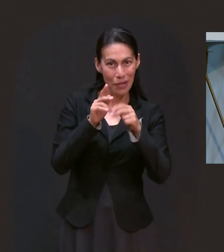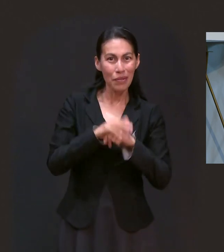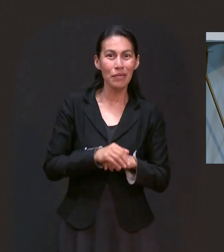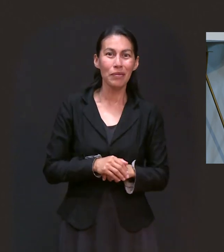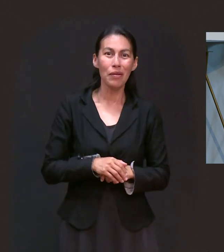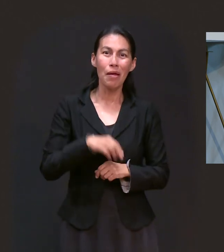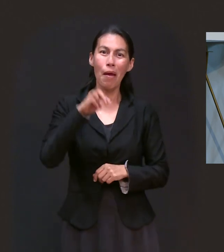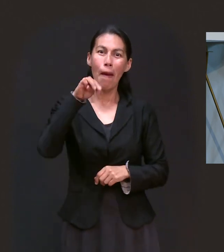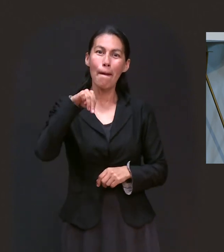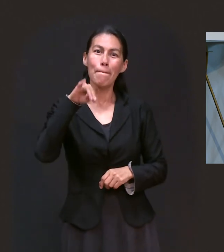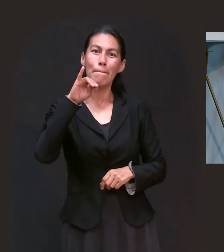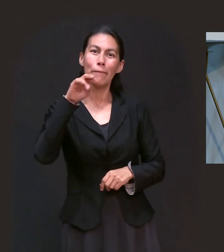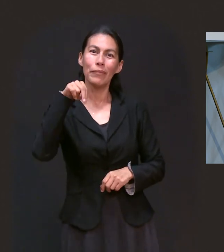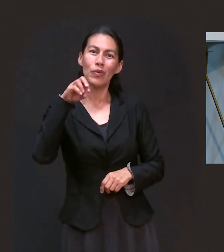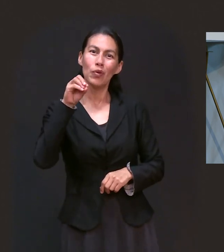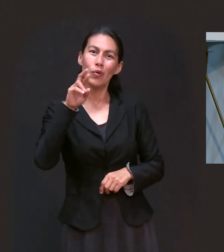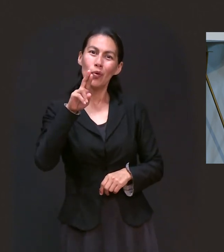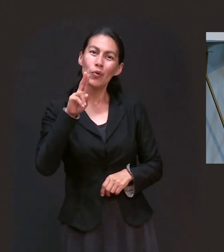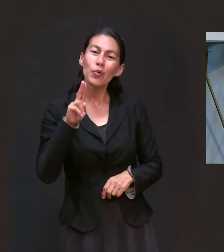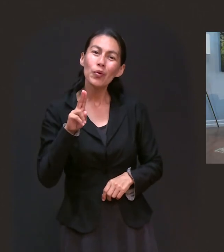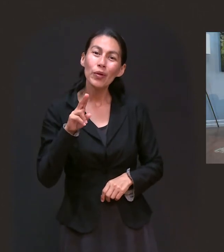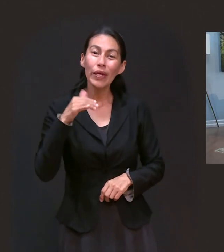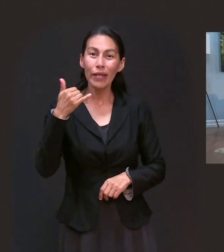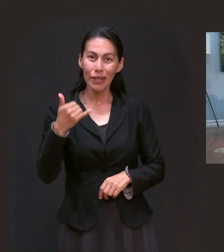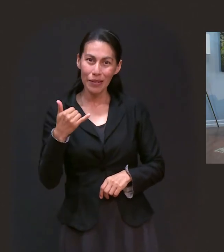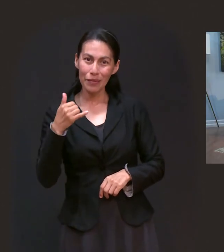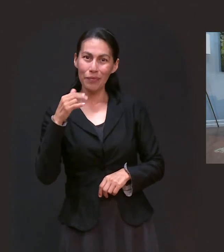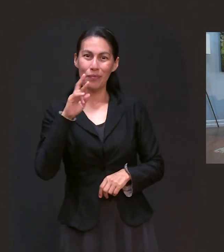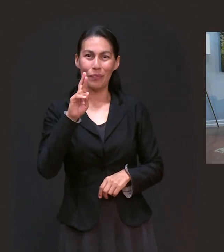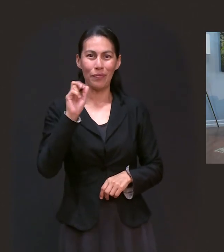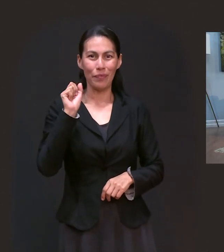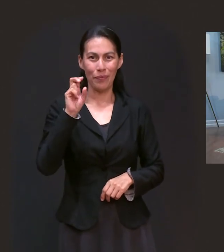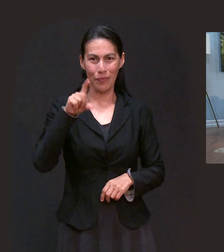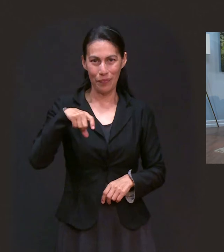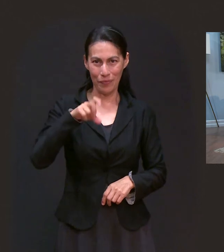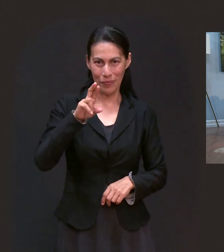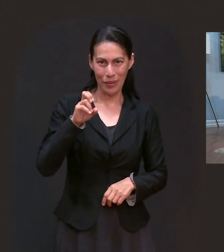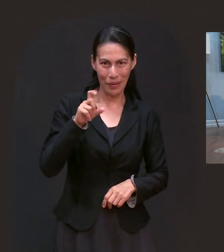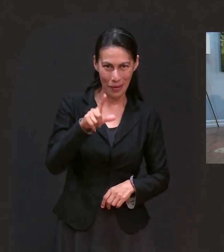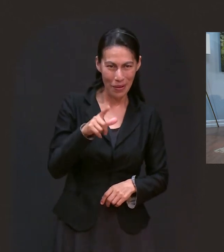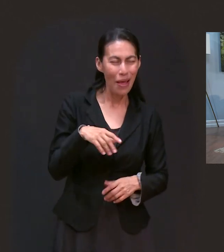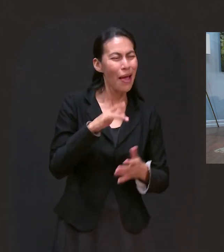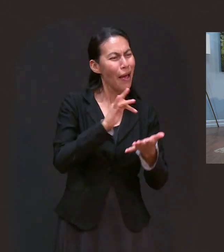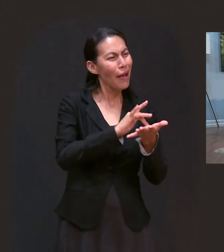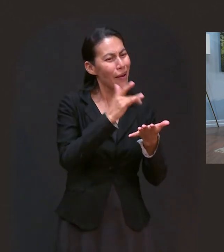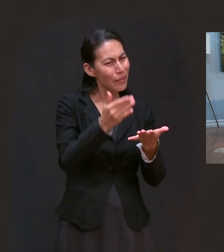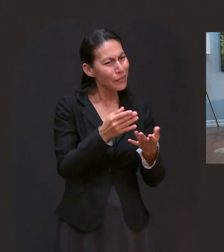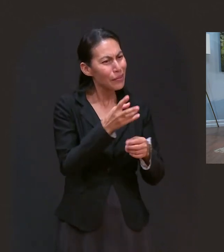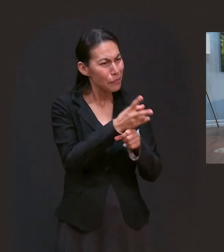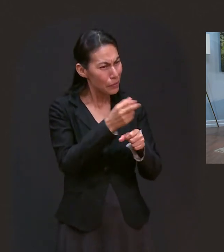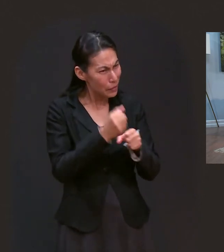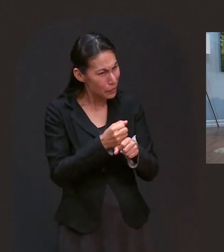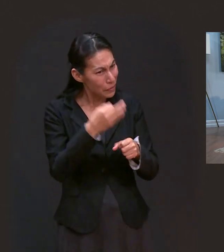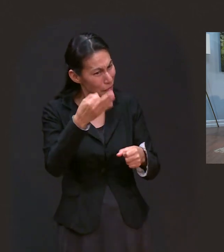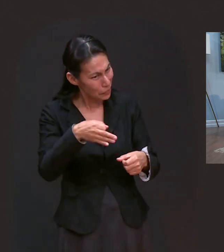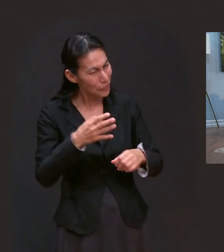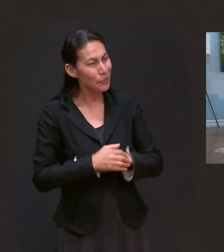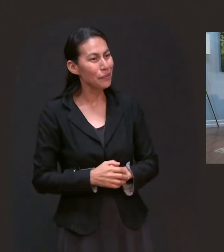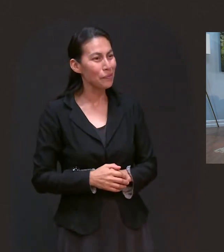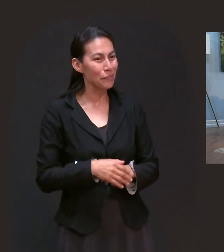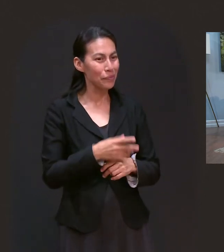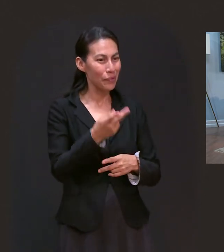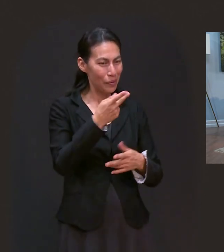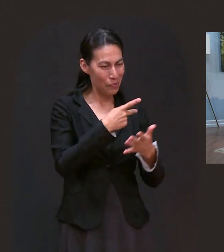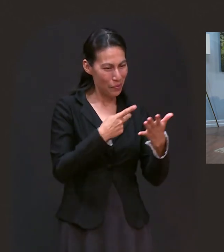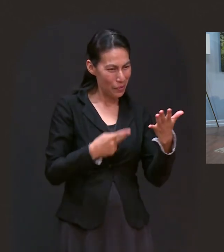esto hablaremos con nuestro invitado menor y raquel gracias por haber aceptado nuestra invitación de